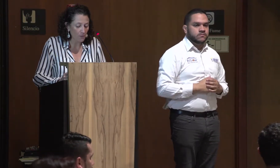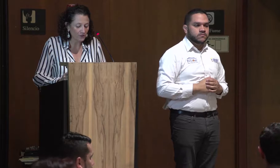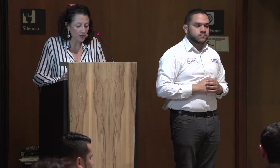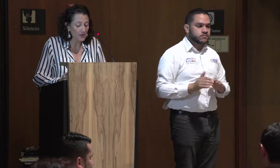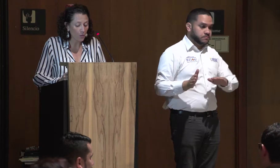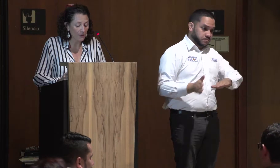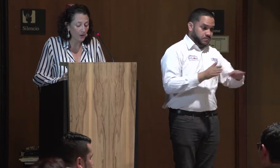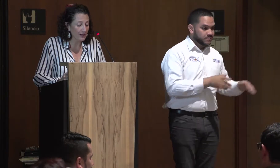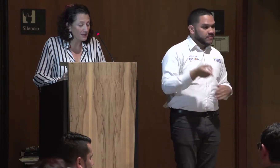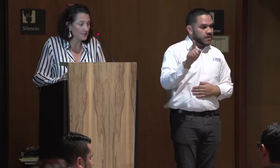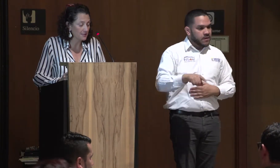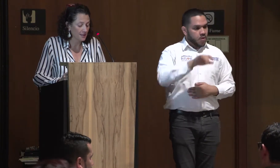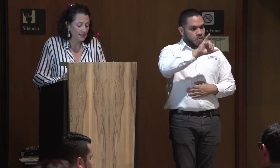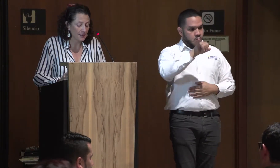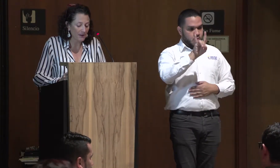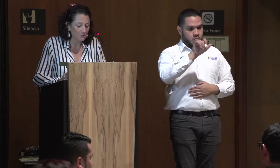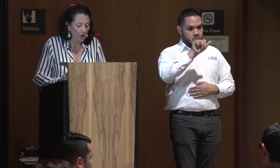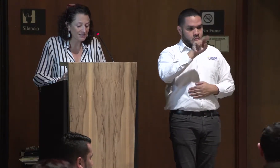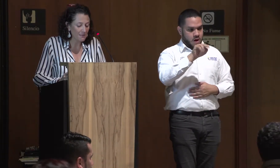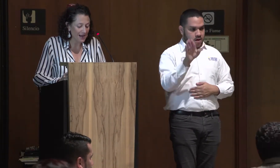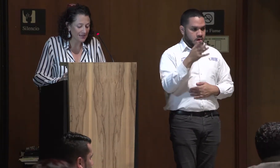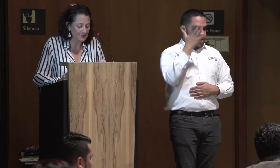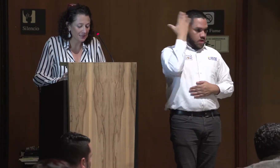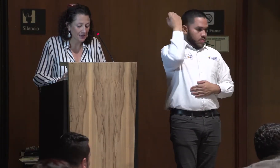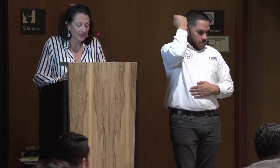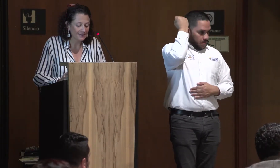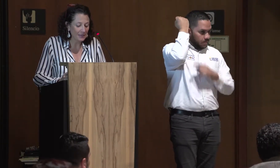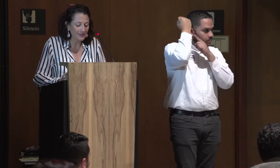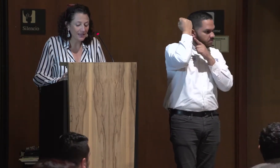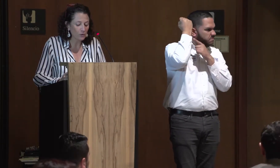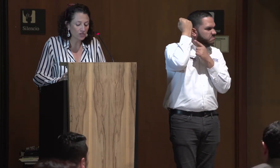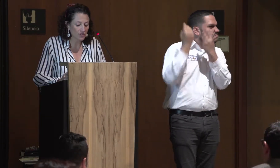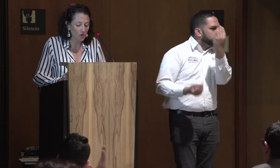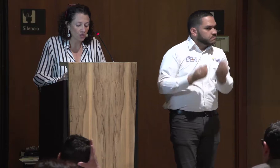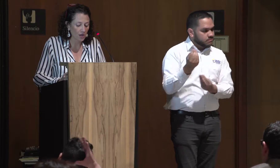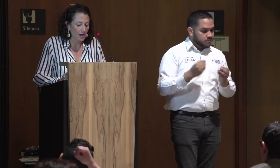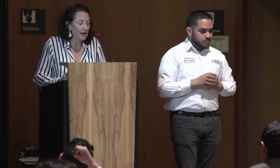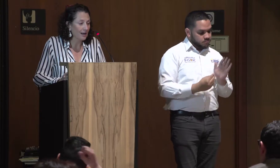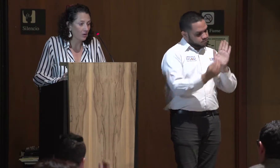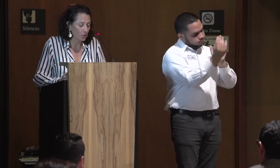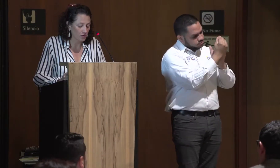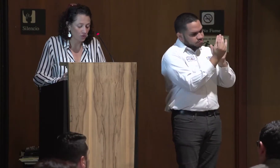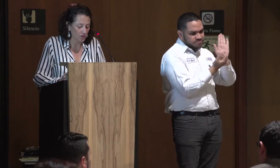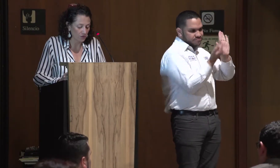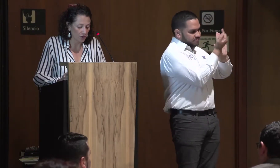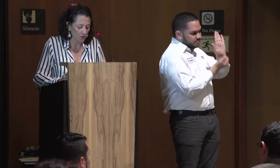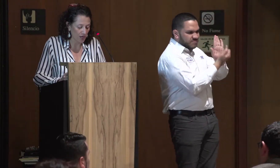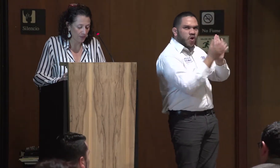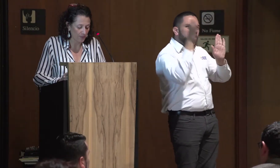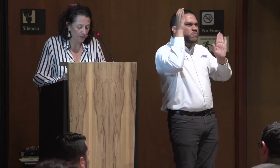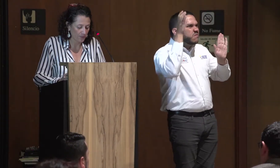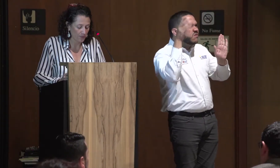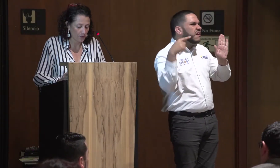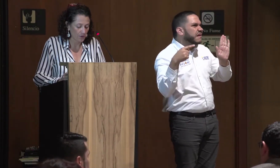Nos acompañó también Juan Manuel Ramírez, quien plasmó las imágenes que sirven de ilustración a cada uno de los conceptos del